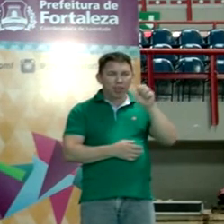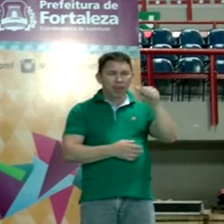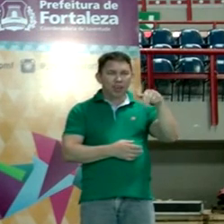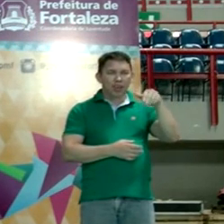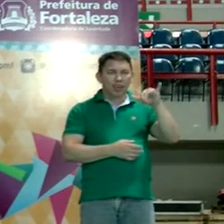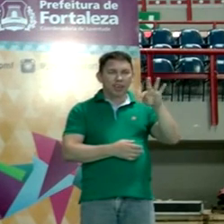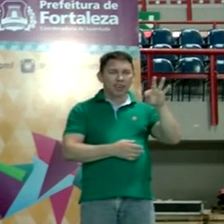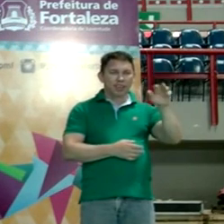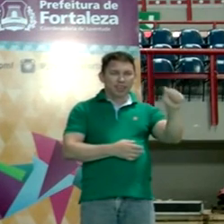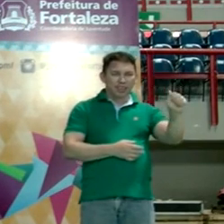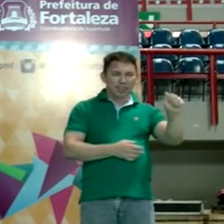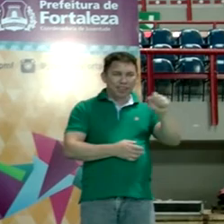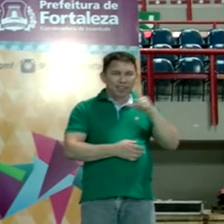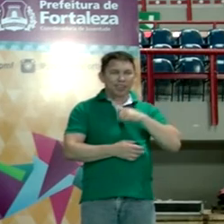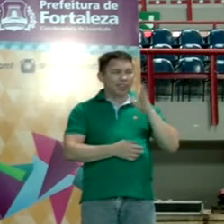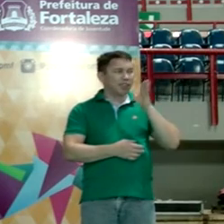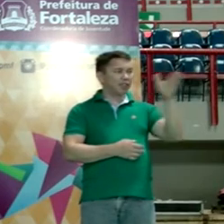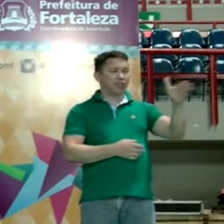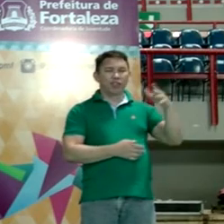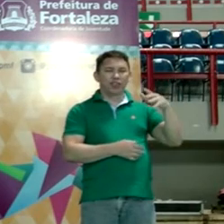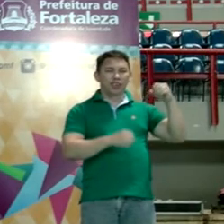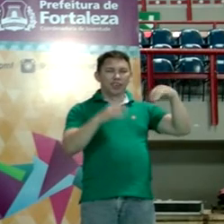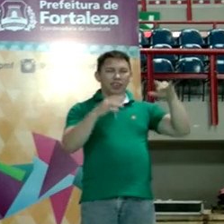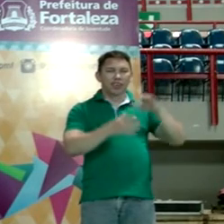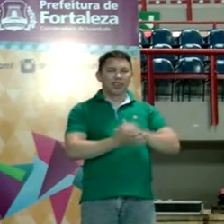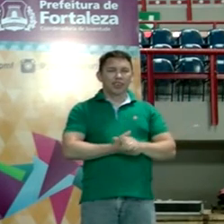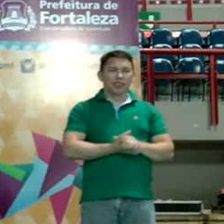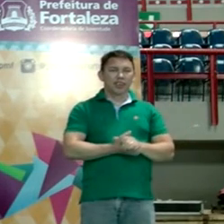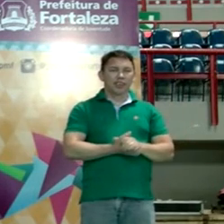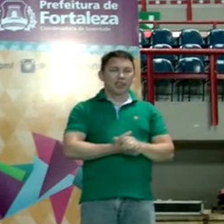a moçada que sai à noite na festa, conhecia só por esse.